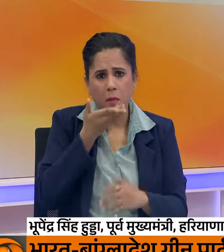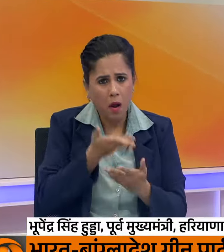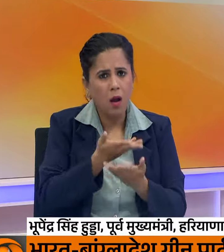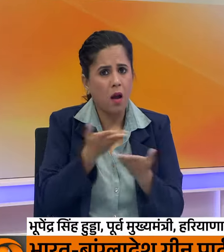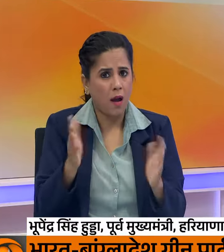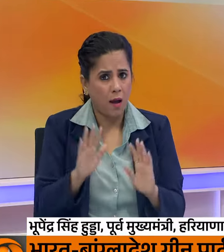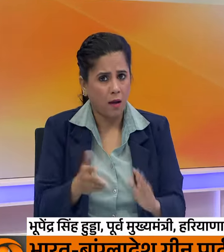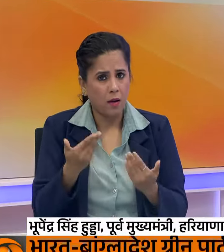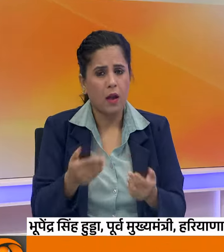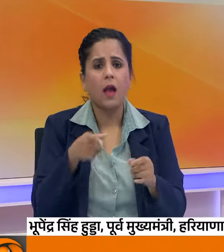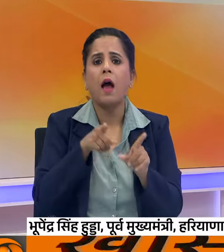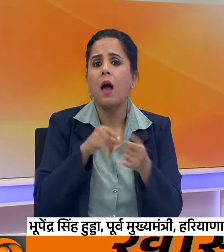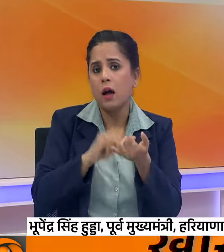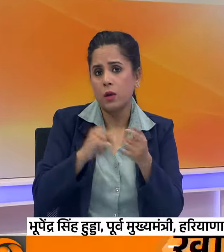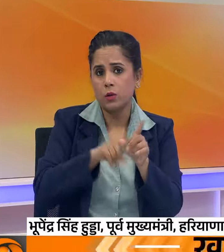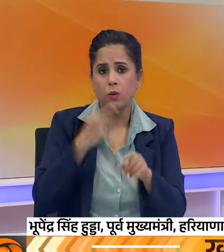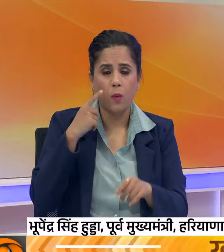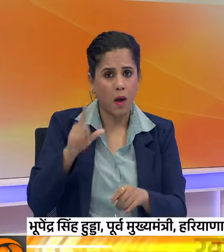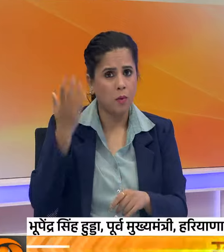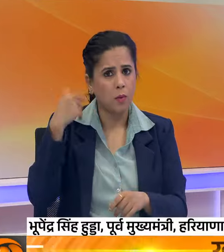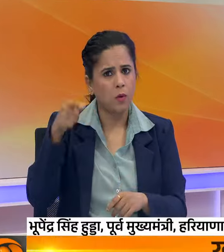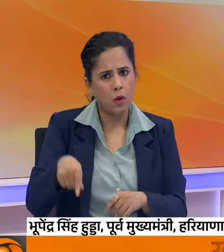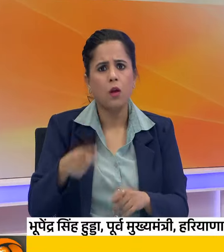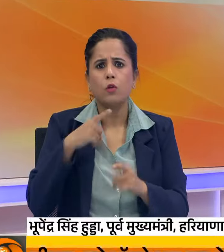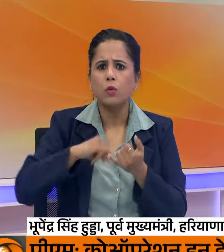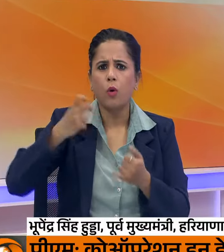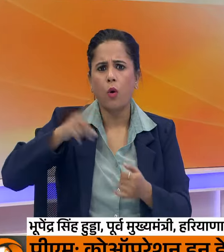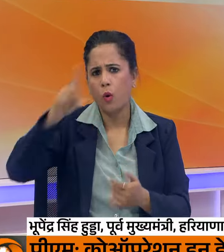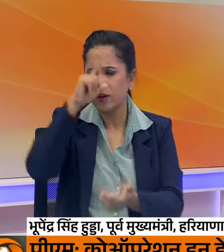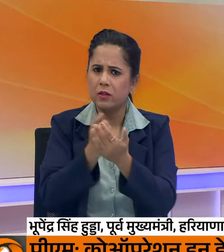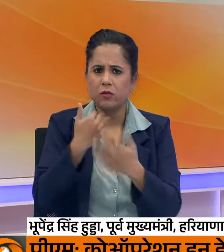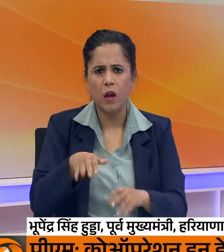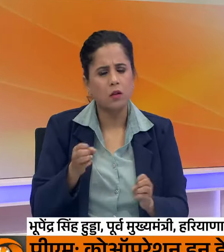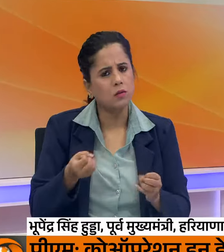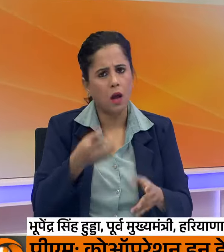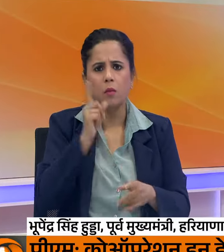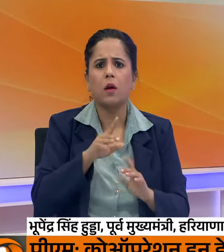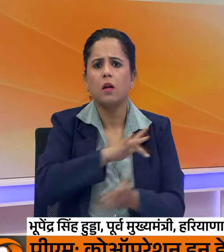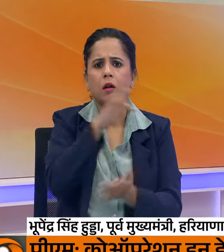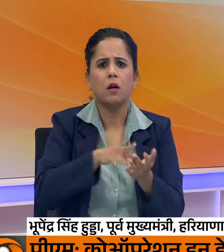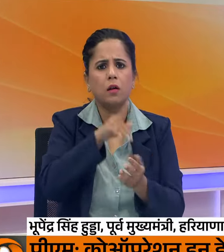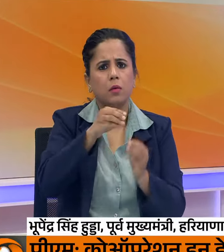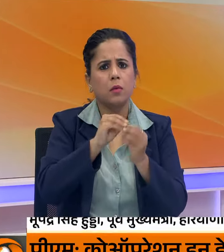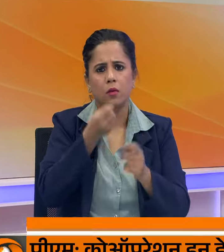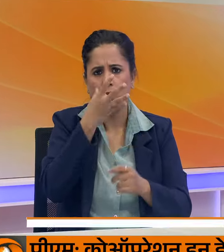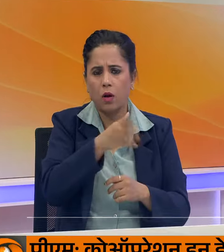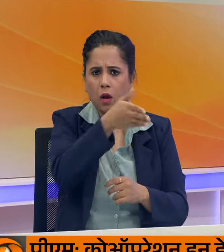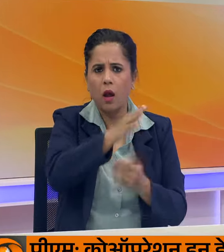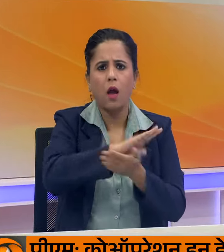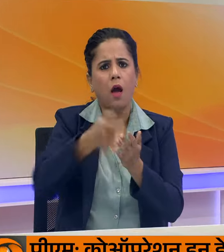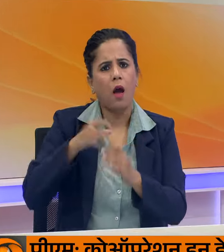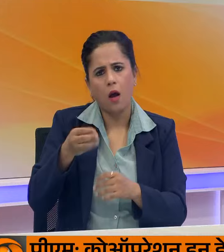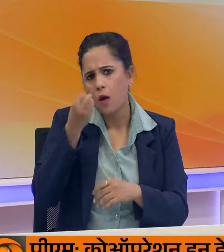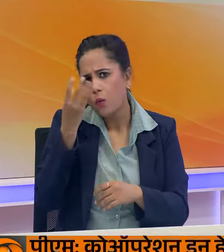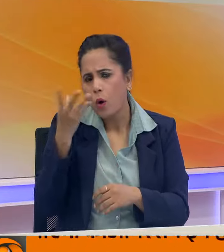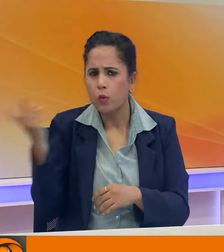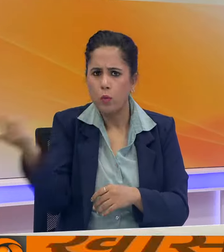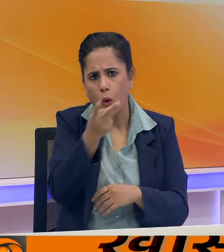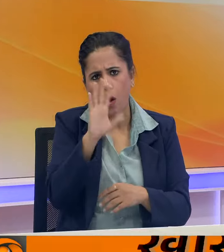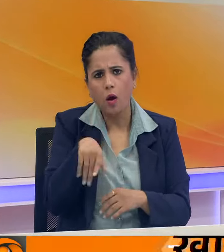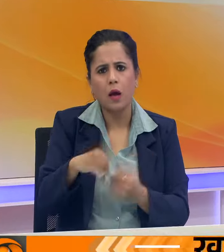जो है एसवाईएल नी चाहिए थी सुप्रीम कोर्ट ने फैसला कर दिया था केंद्र में बीजेपी की सरकार है हरियाणा में बीजेपी की सरकार है